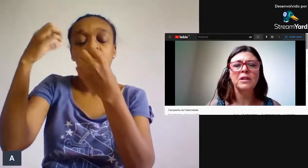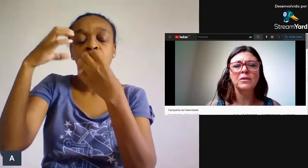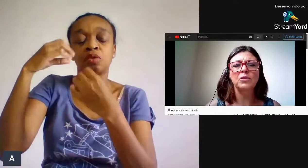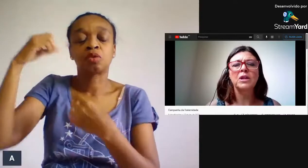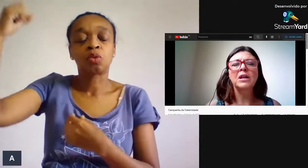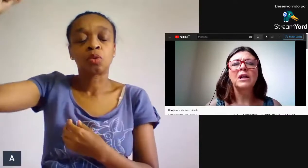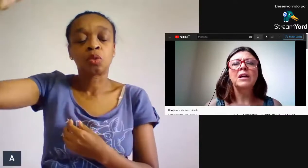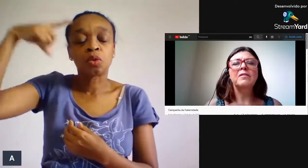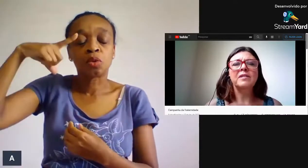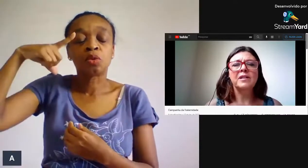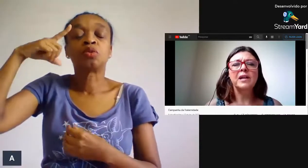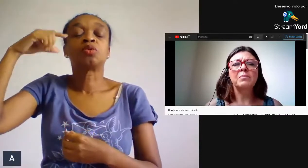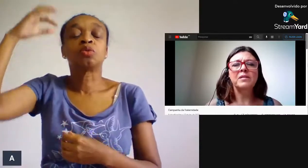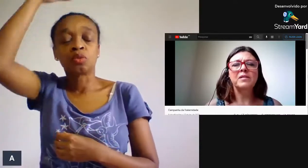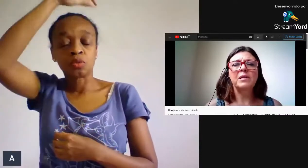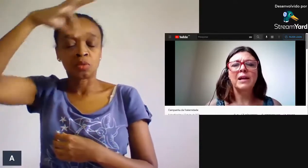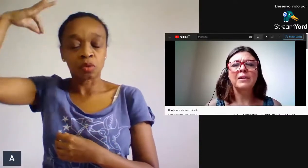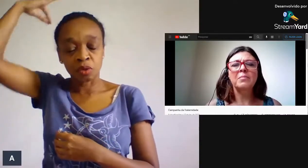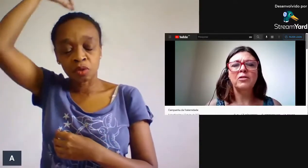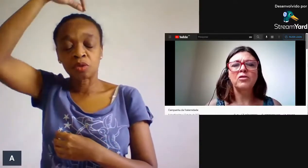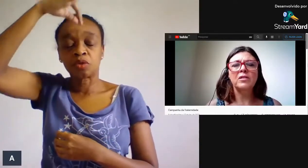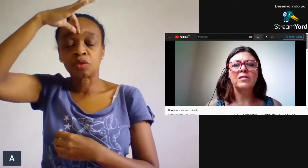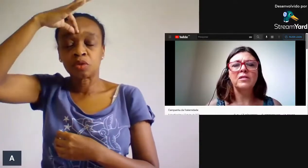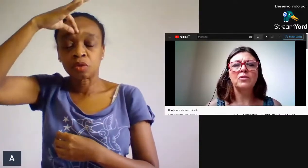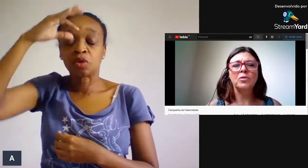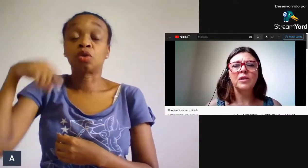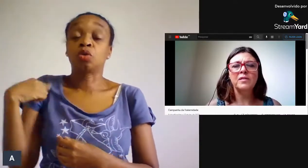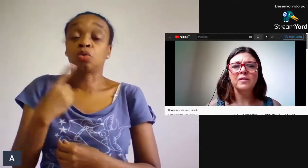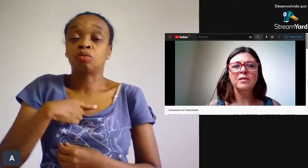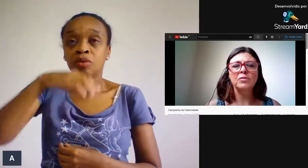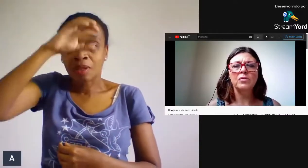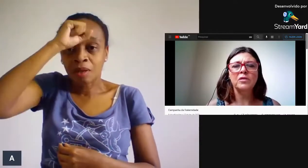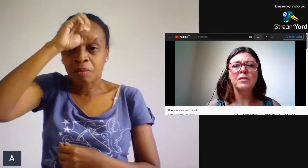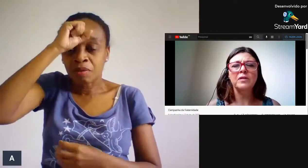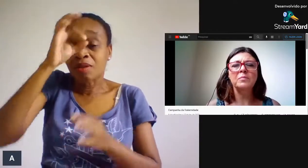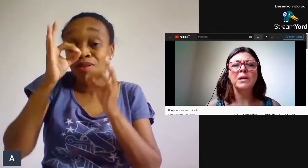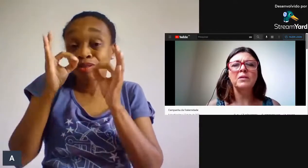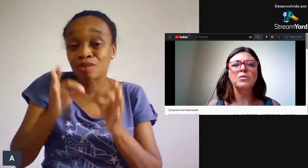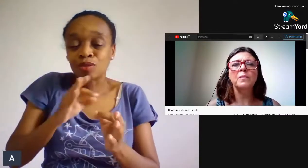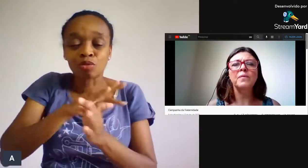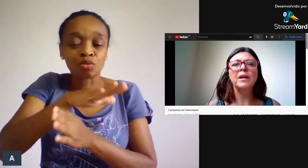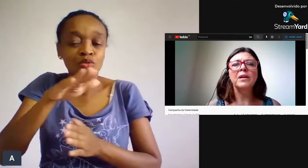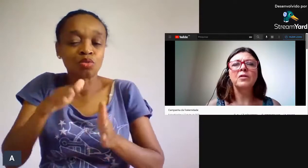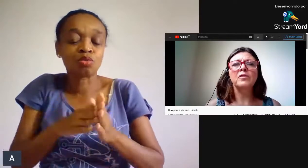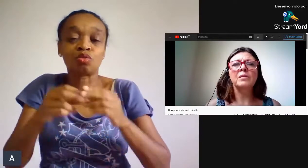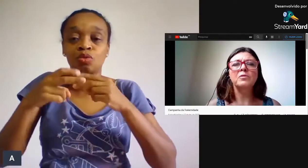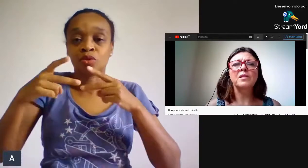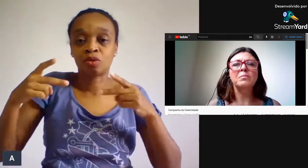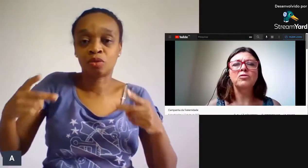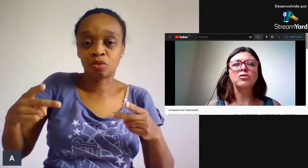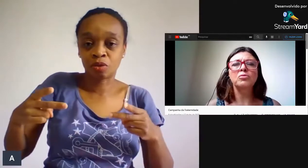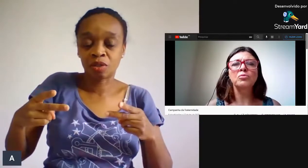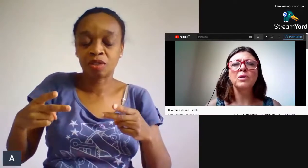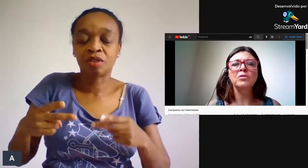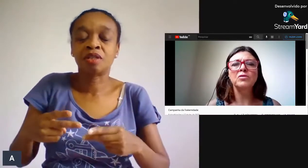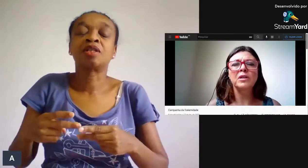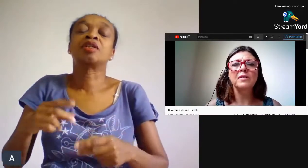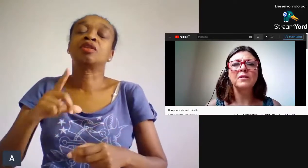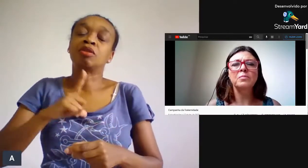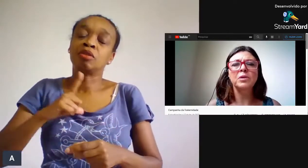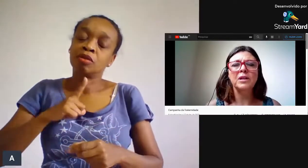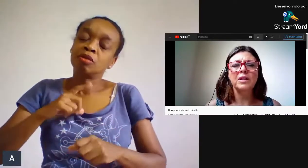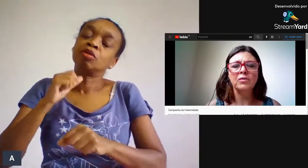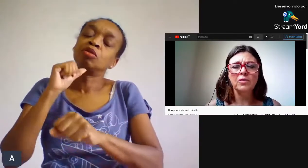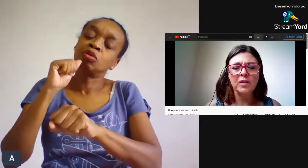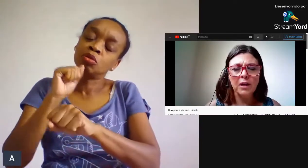Espírito Santo, fazei que apreciemos retamente todas as coisas, segundo o seu Espírito, e gozemos sempre de sua